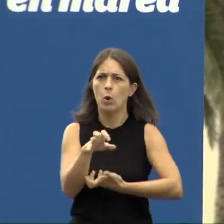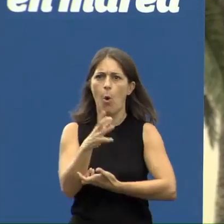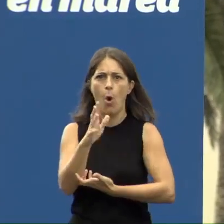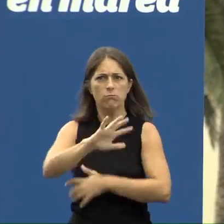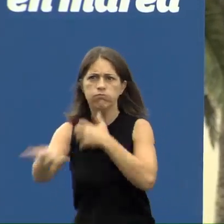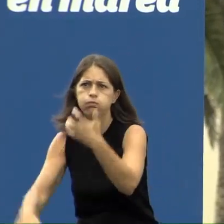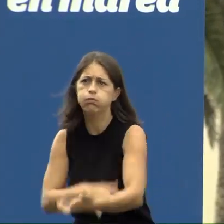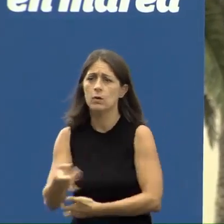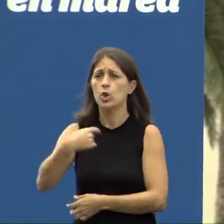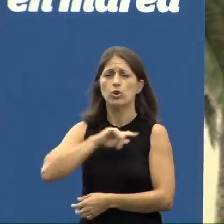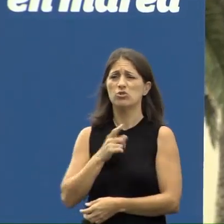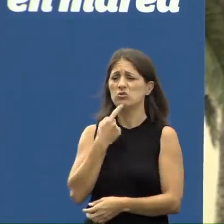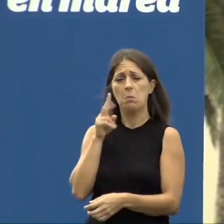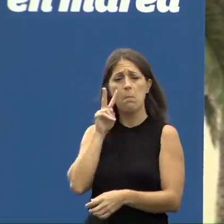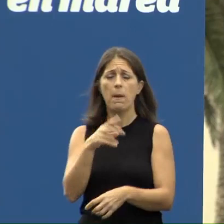social.